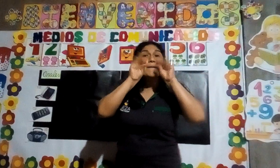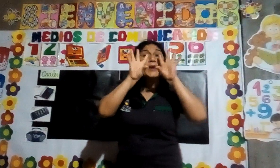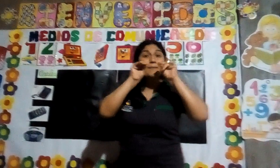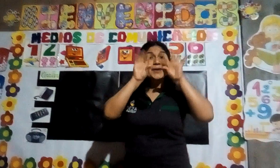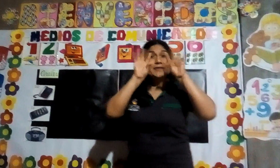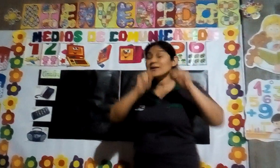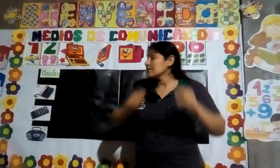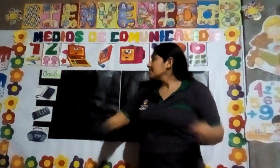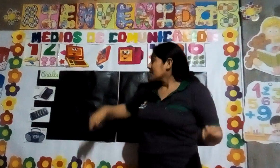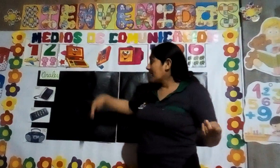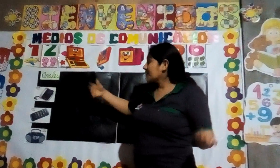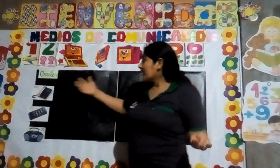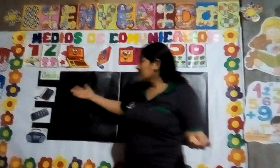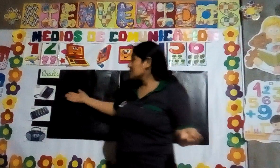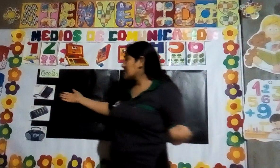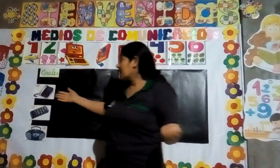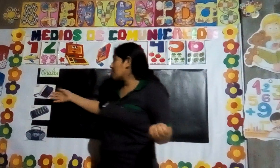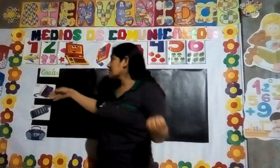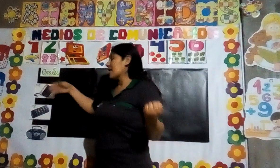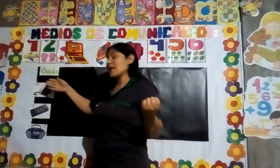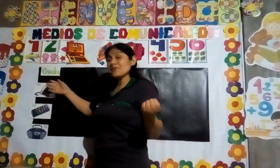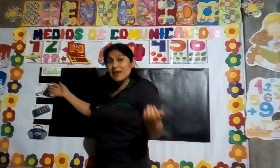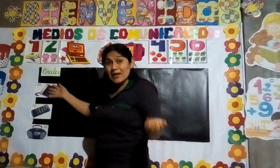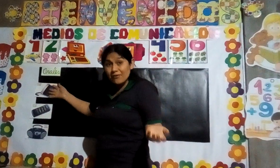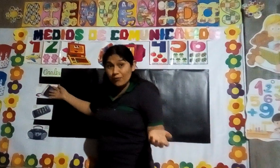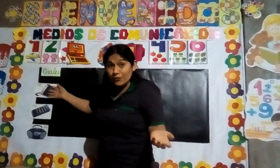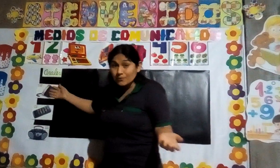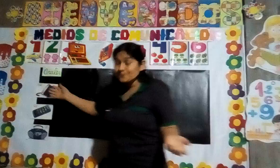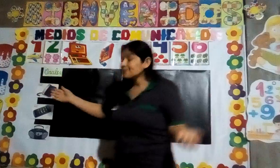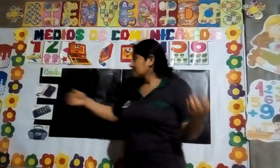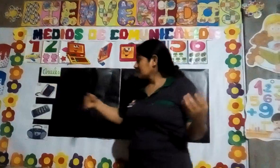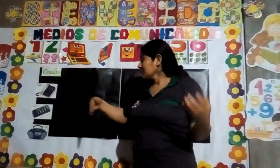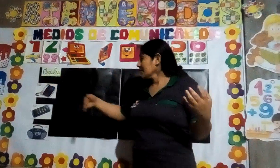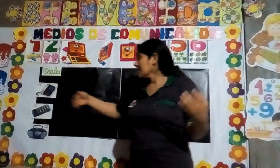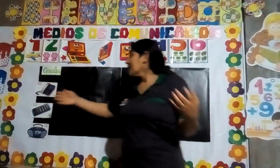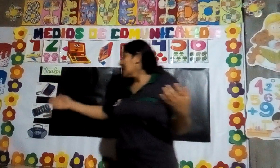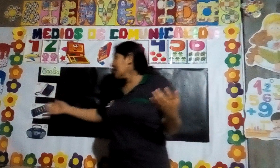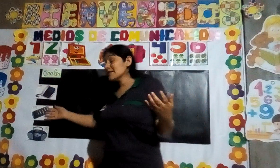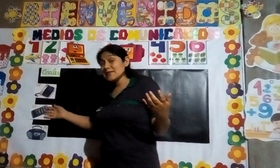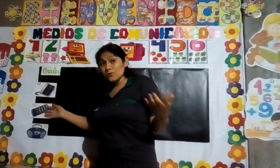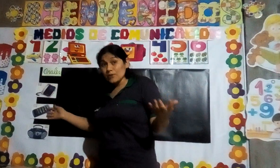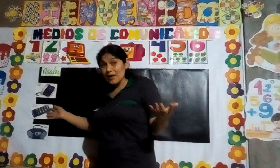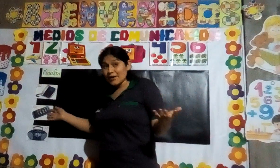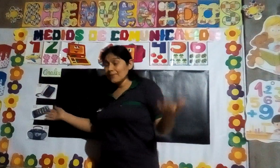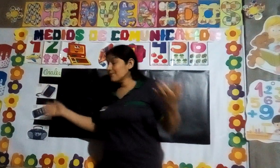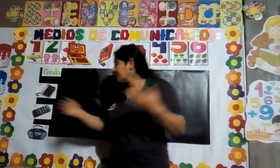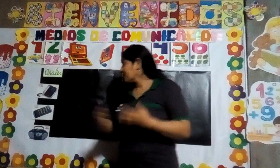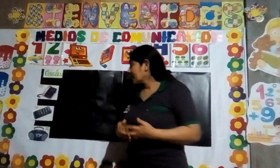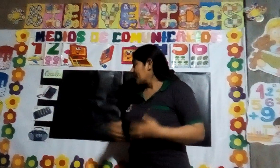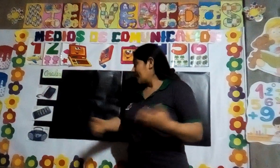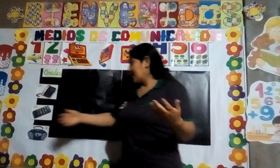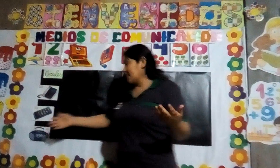hablan, ¿verdad? Entre ellos tenemos el teléfono, el celular y